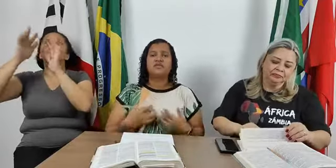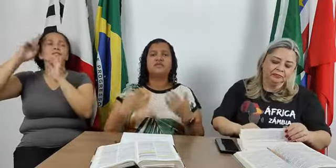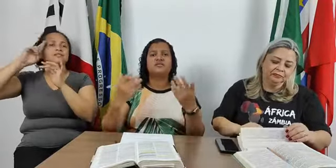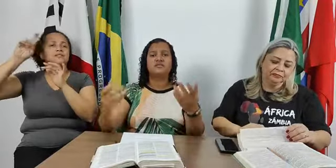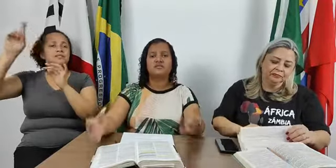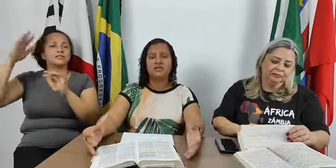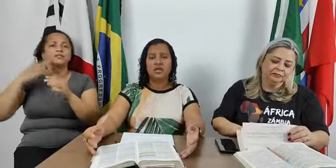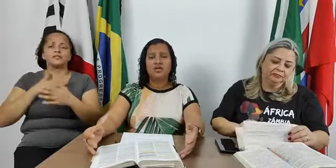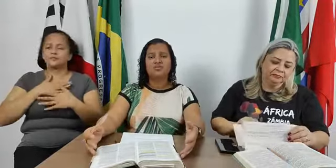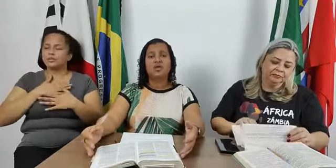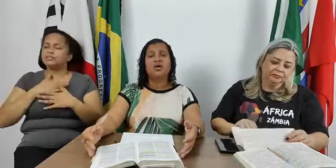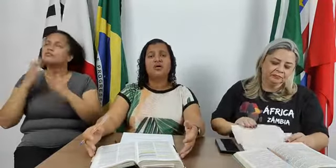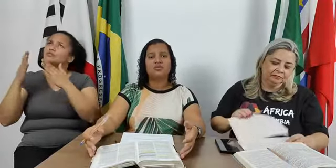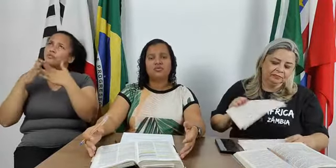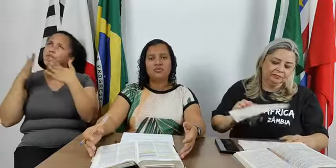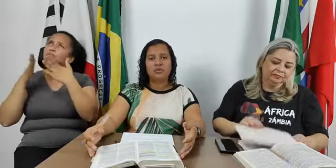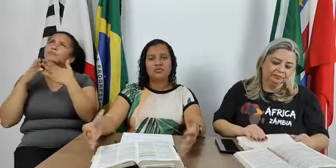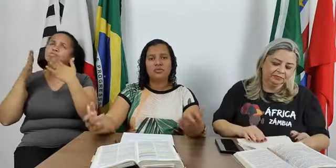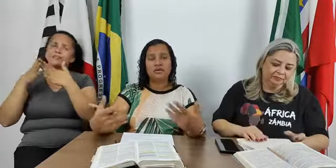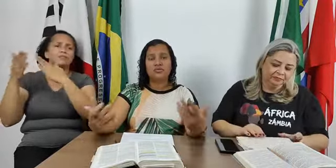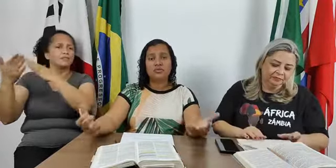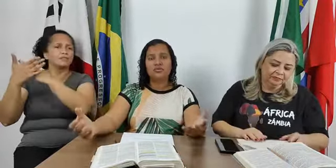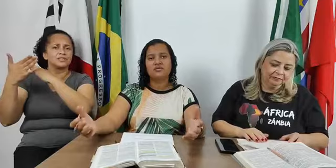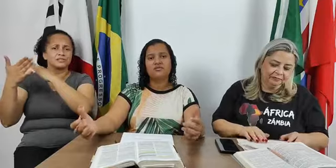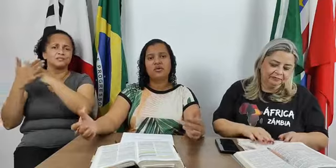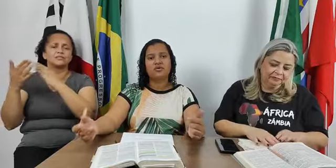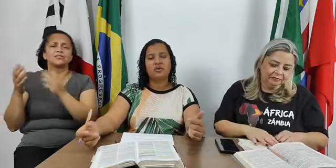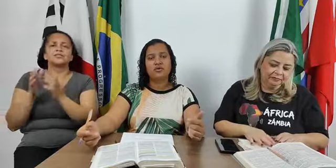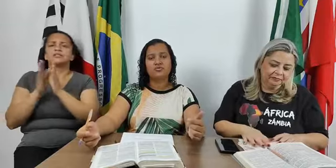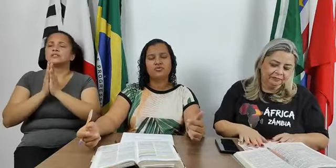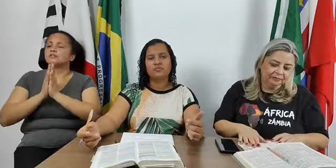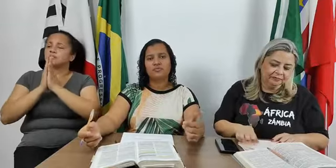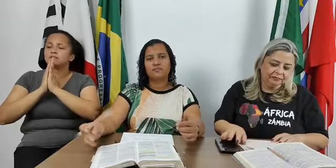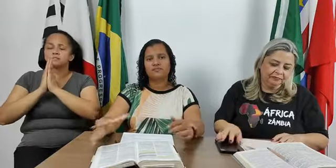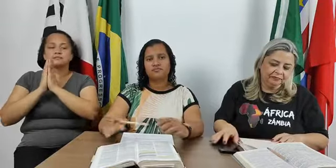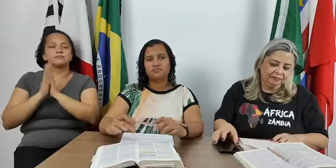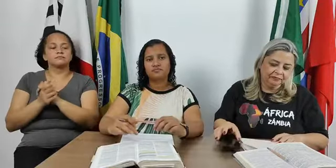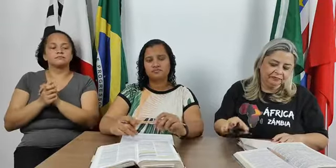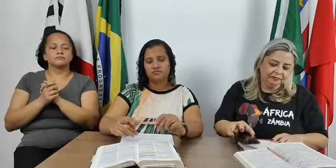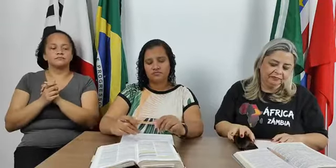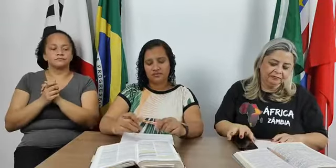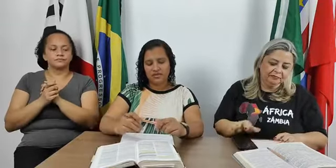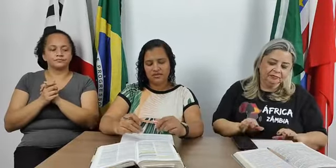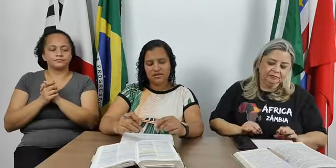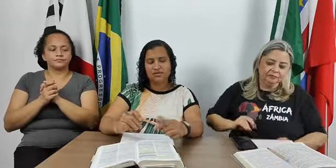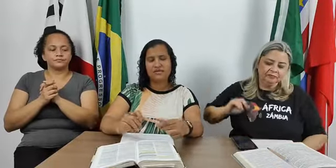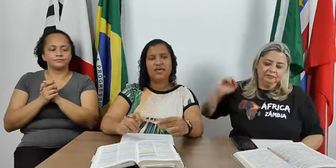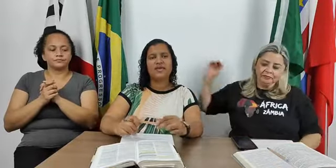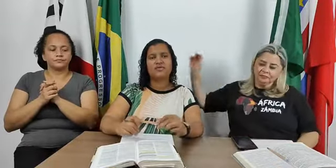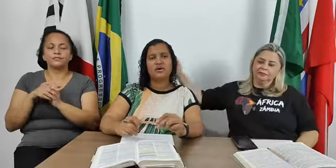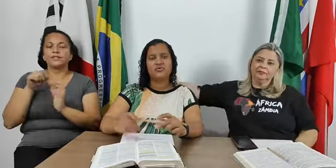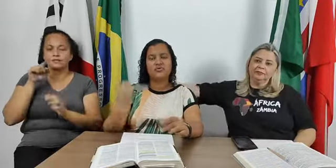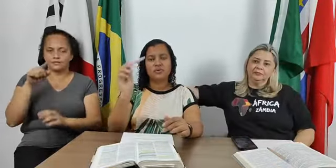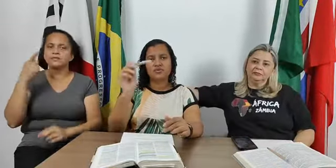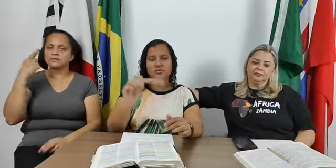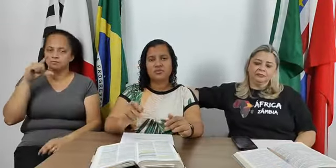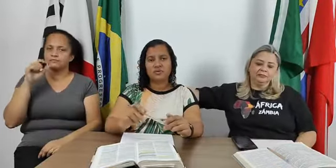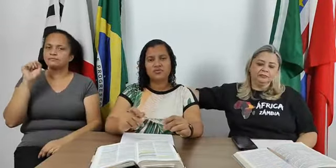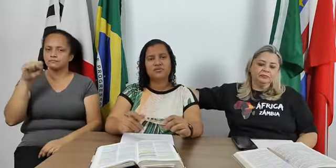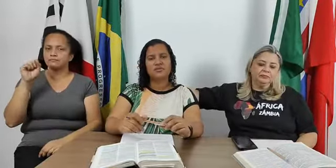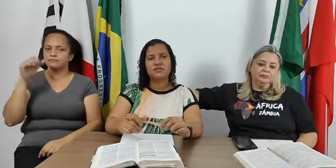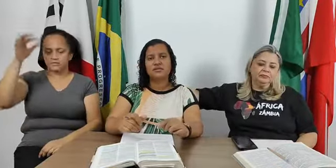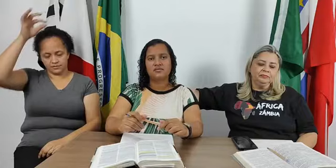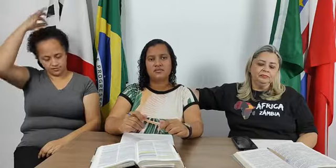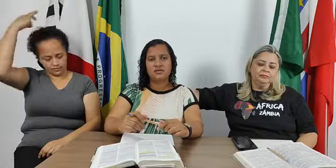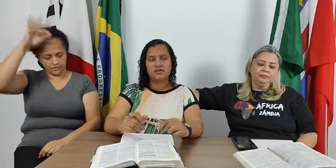me faz santo. Dialoga com o Senhor dentro da oração do Pai Nosso. Você consegue, irmão, o Espírito Santo